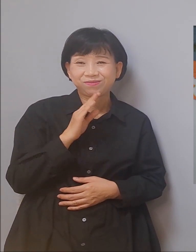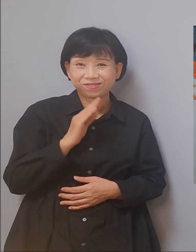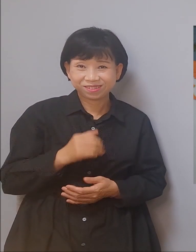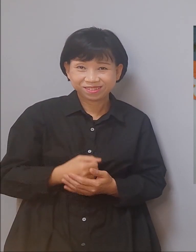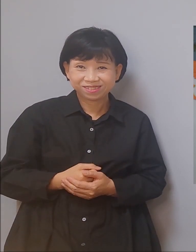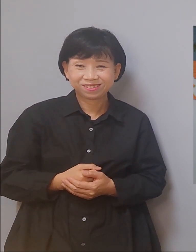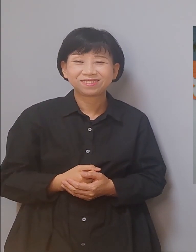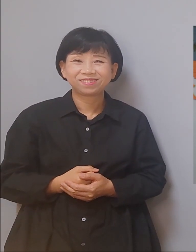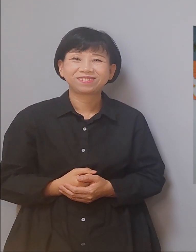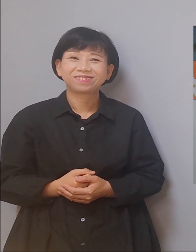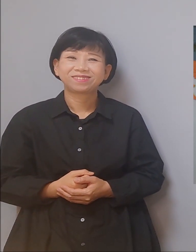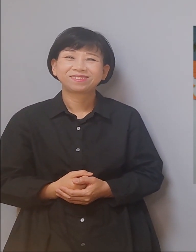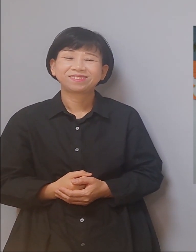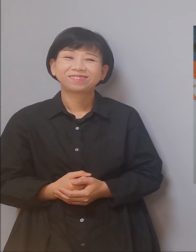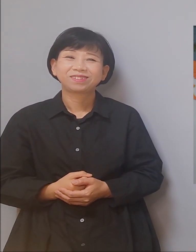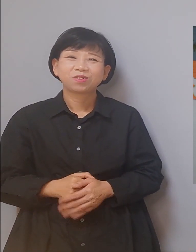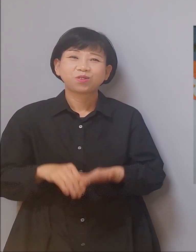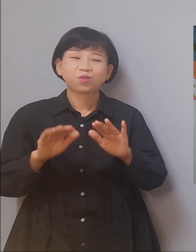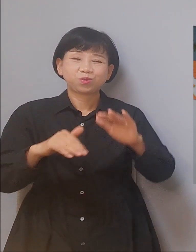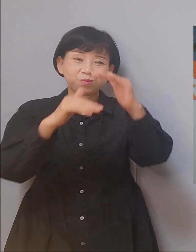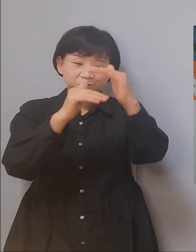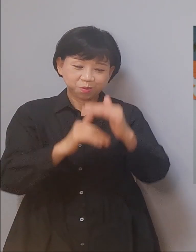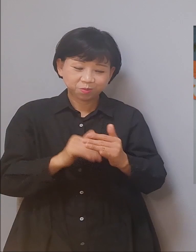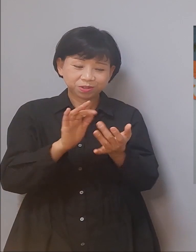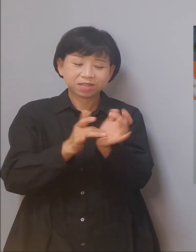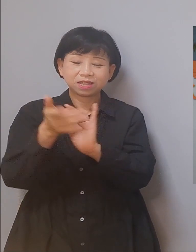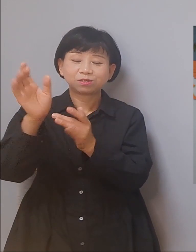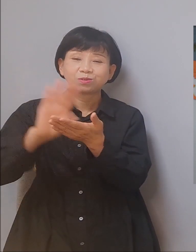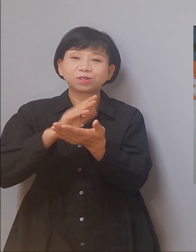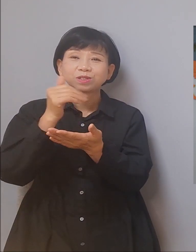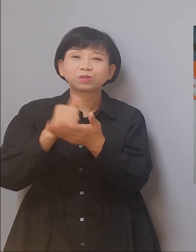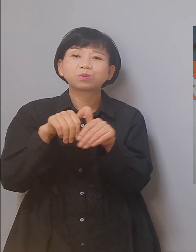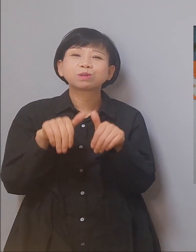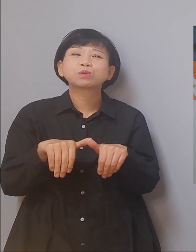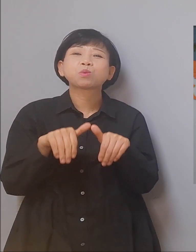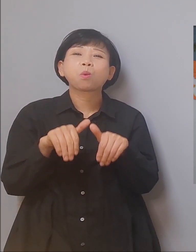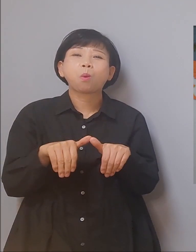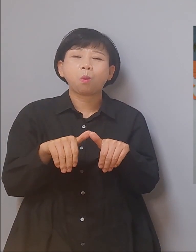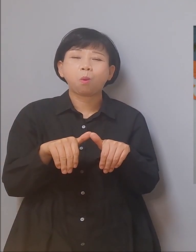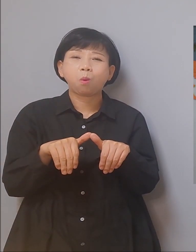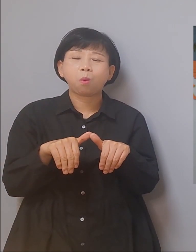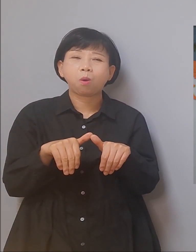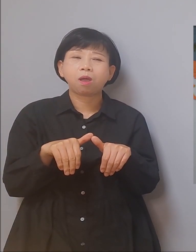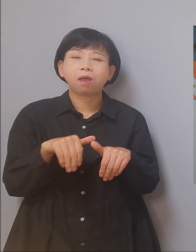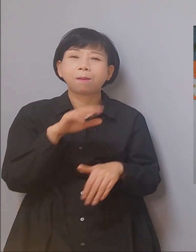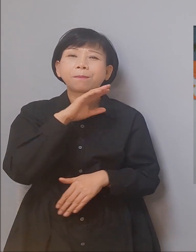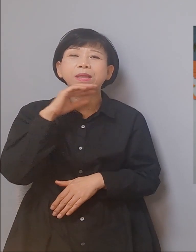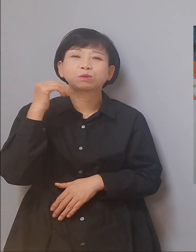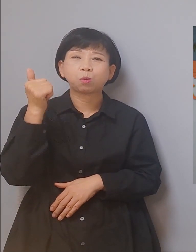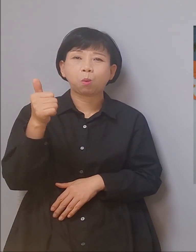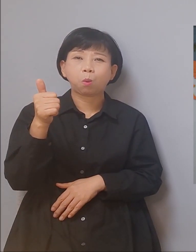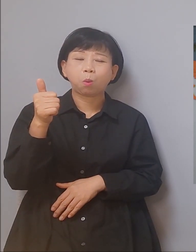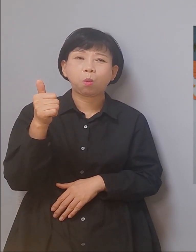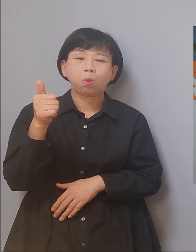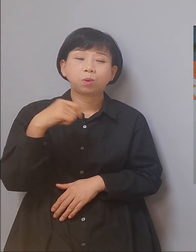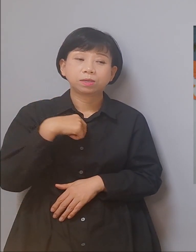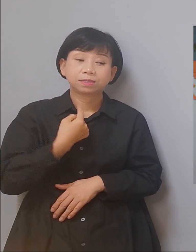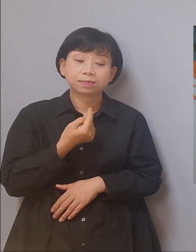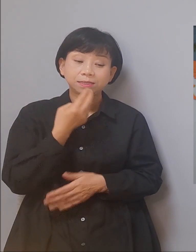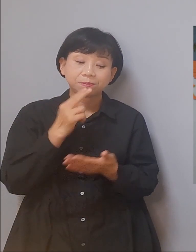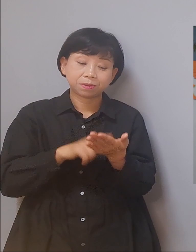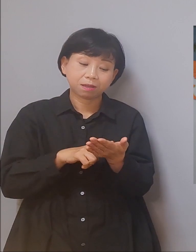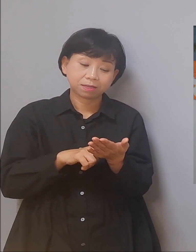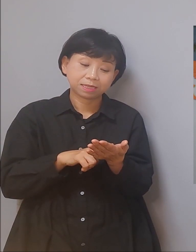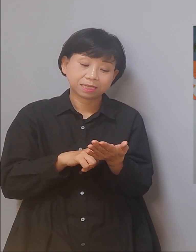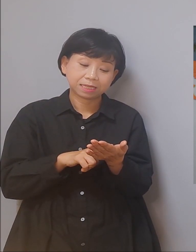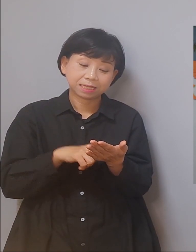원하지요. 오늘 본문에서 예수 그리스도의 종이라고 말하는 이 사도 베드로는 자신의 편지를